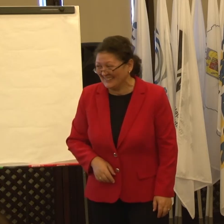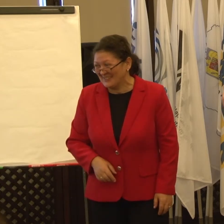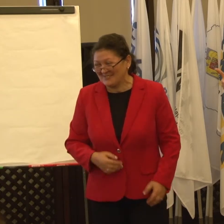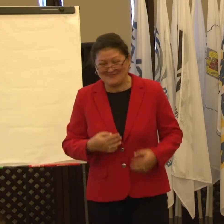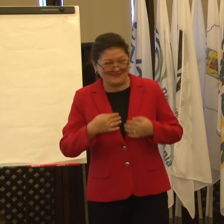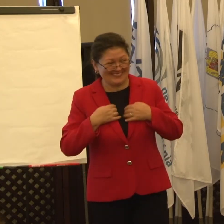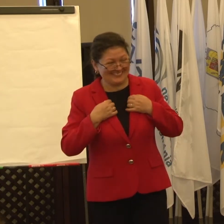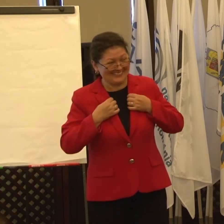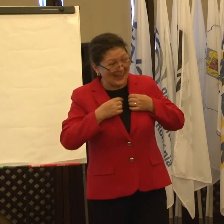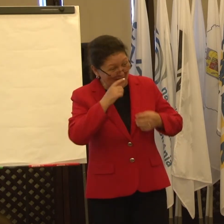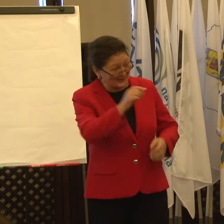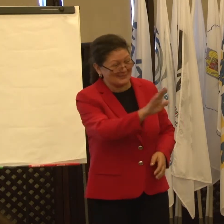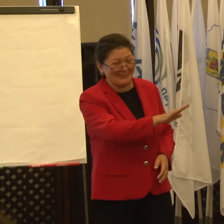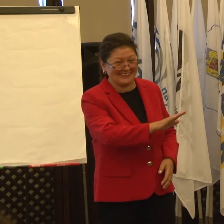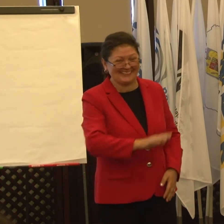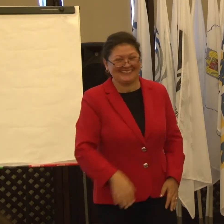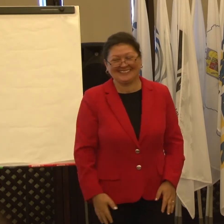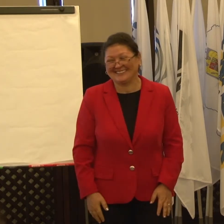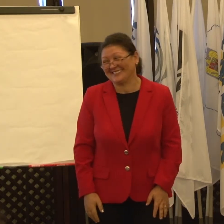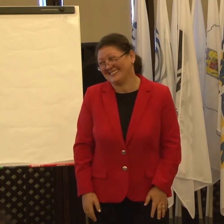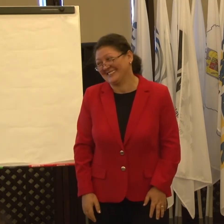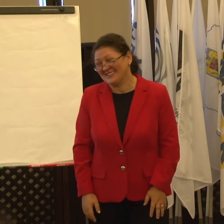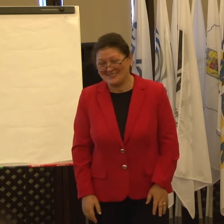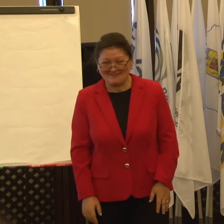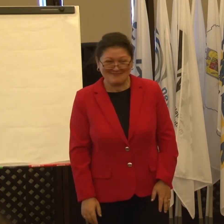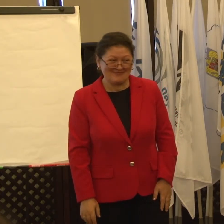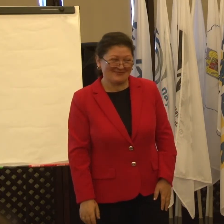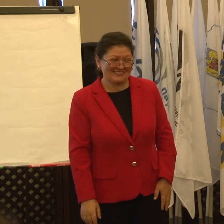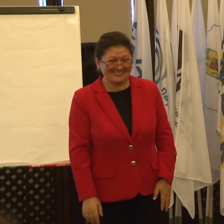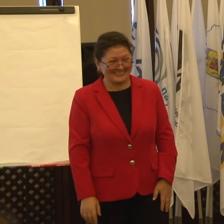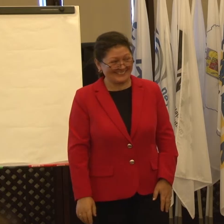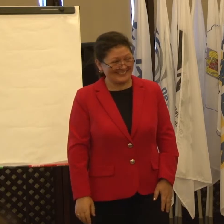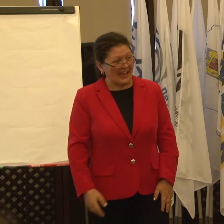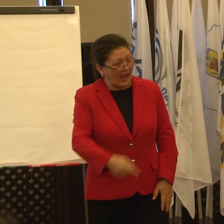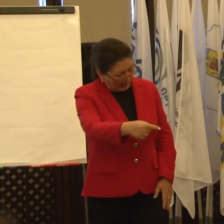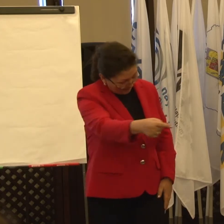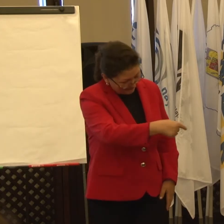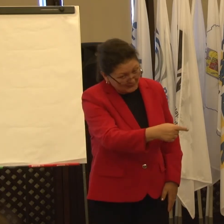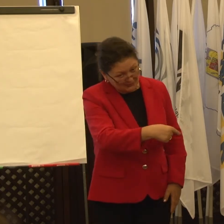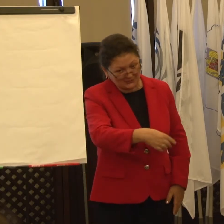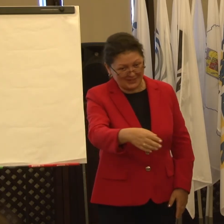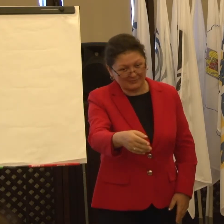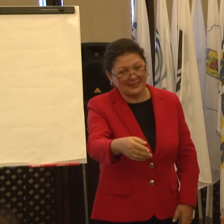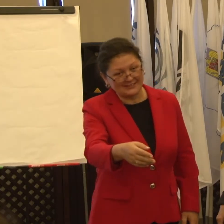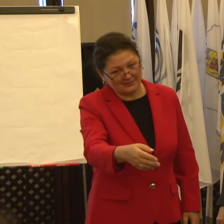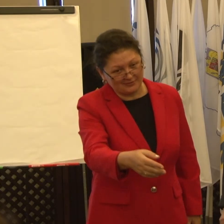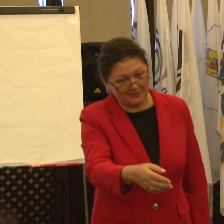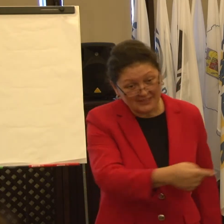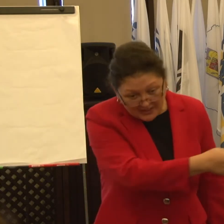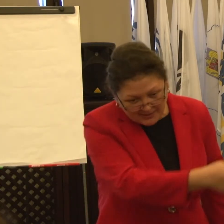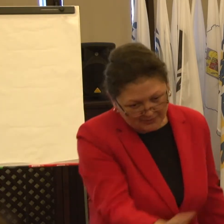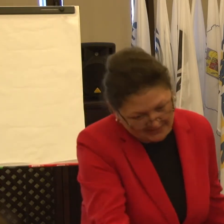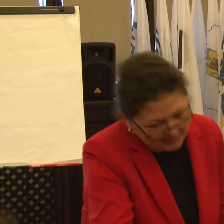Da, de la avocatul poporului sau la fel, a plecat doamna curicula